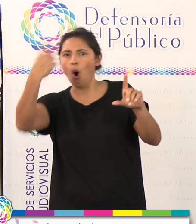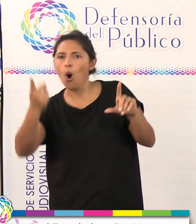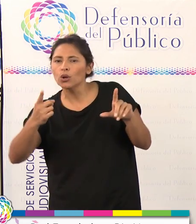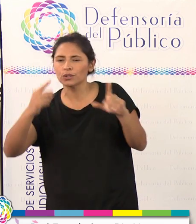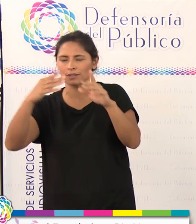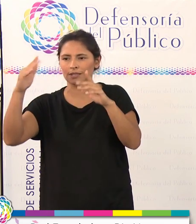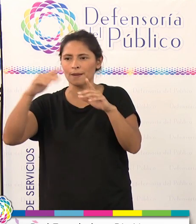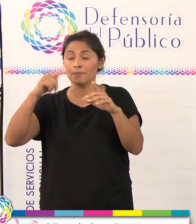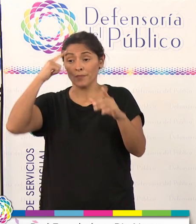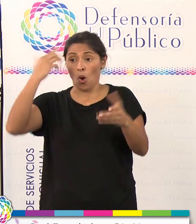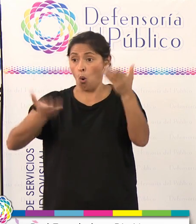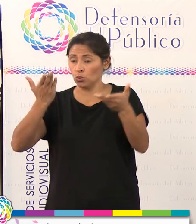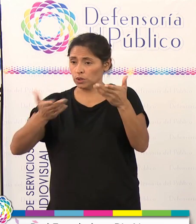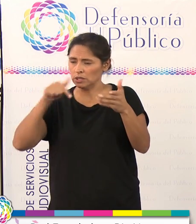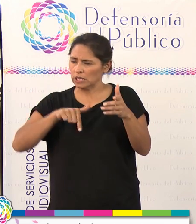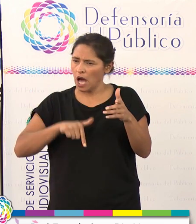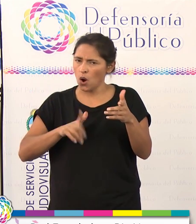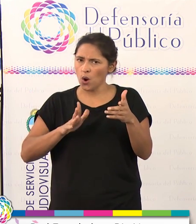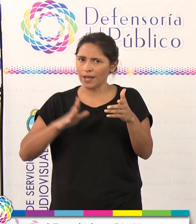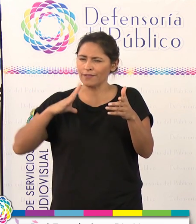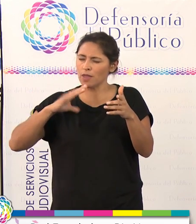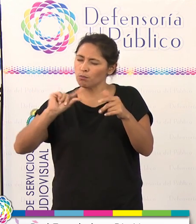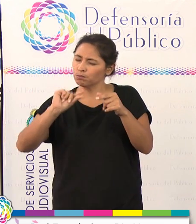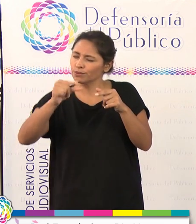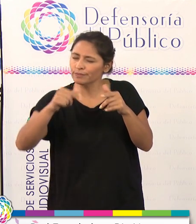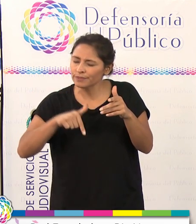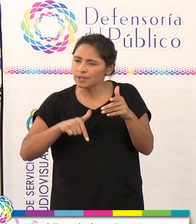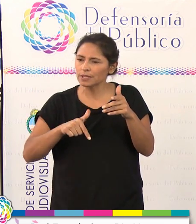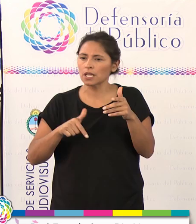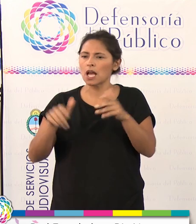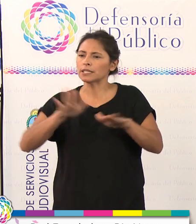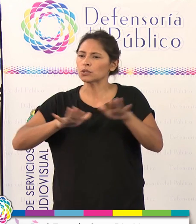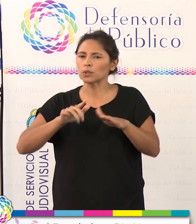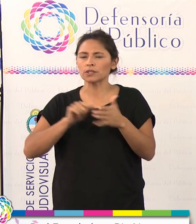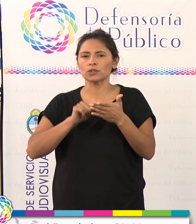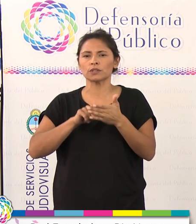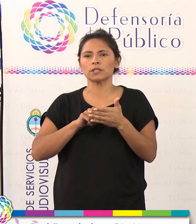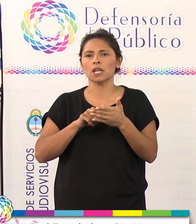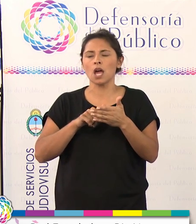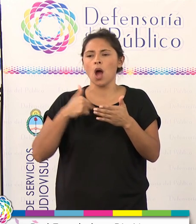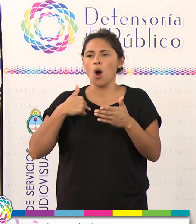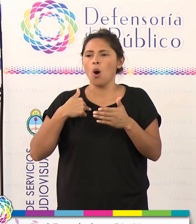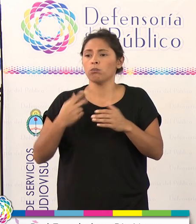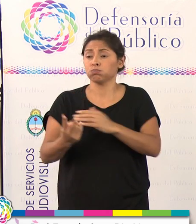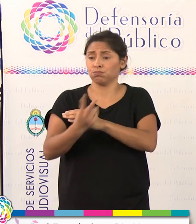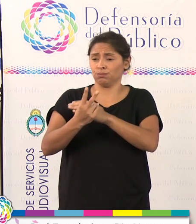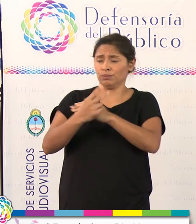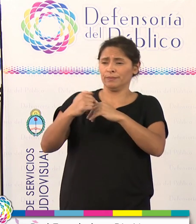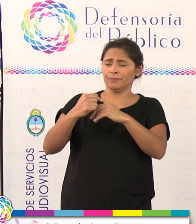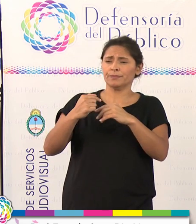por resolver un habeas corpus que fue presentado por la defensora de menores de Viedma, Patricia